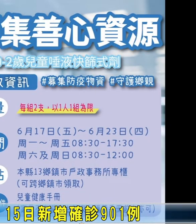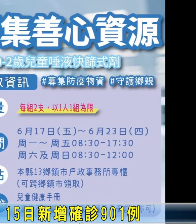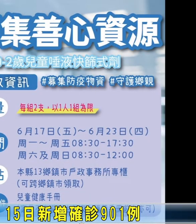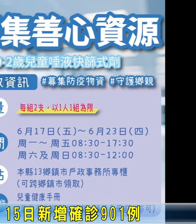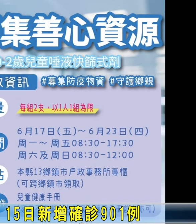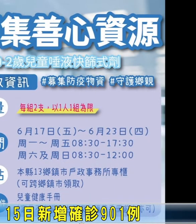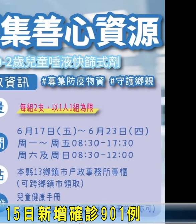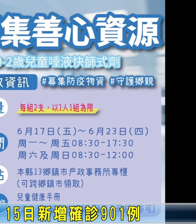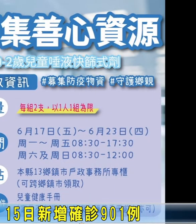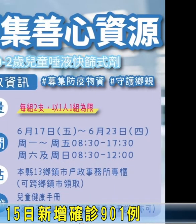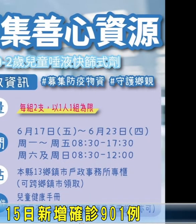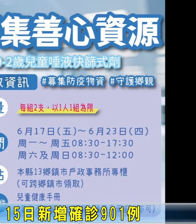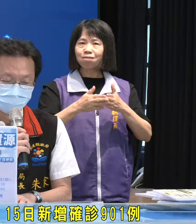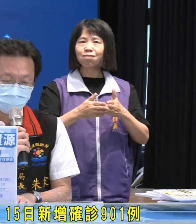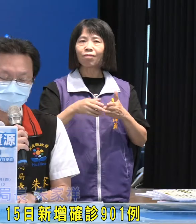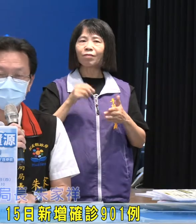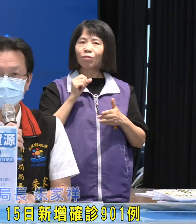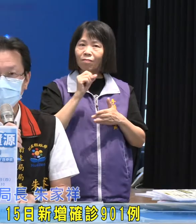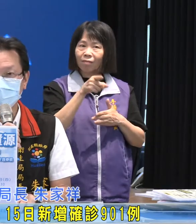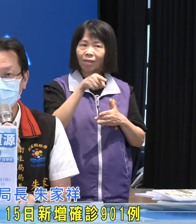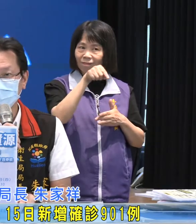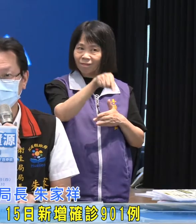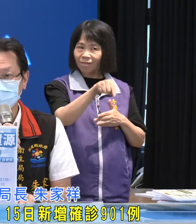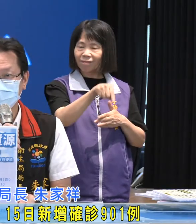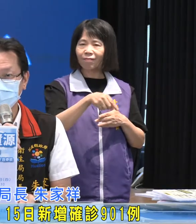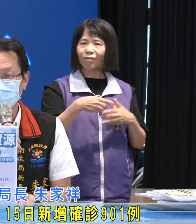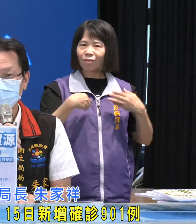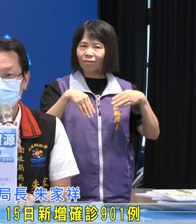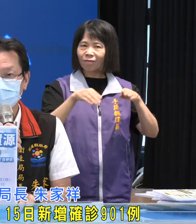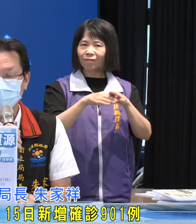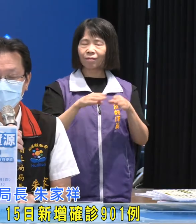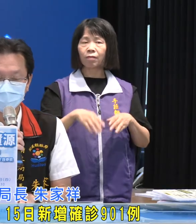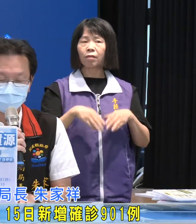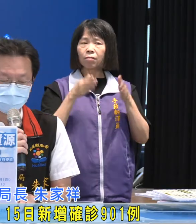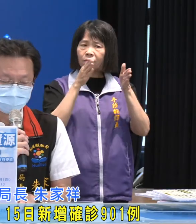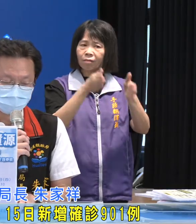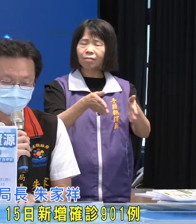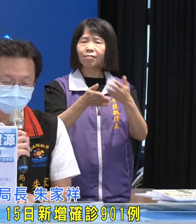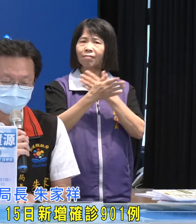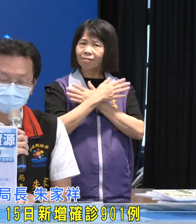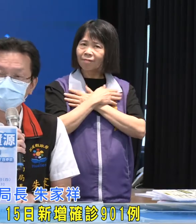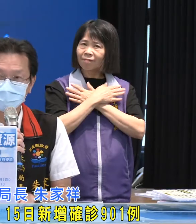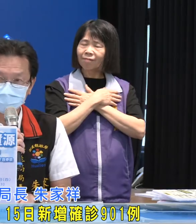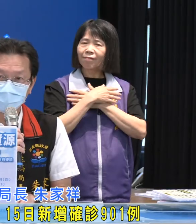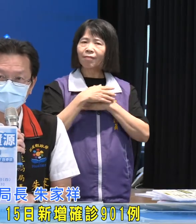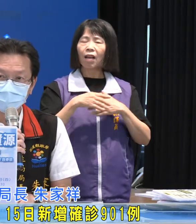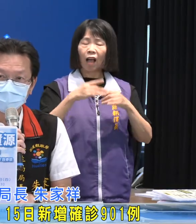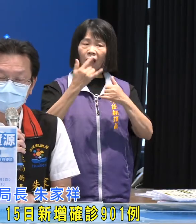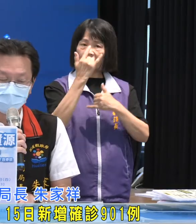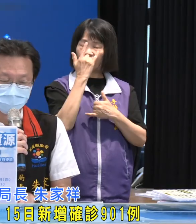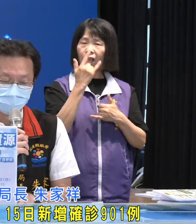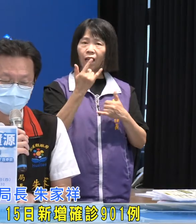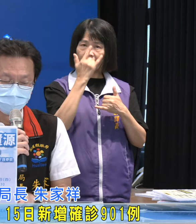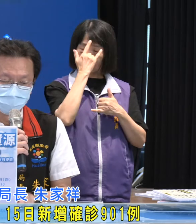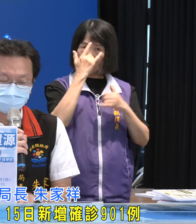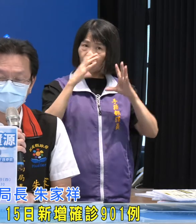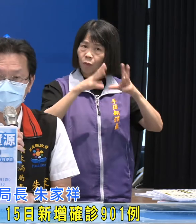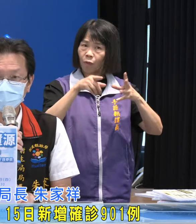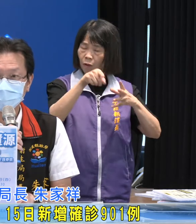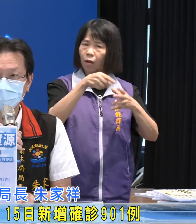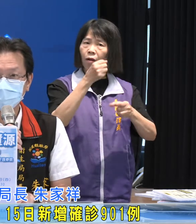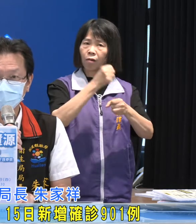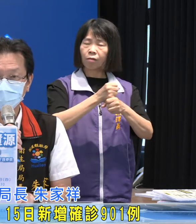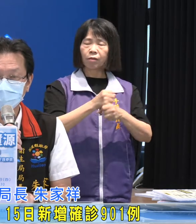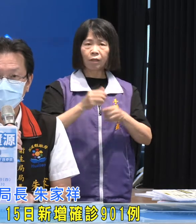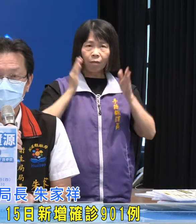的这个快筛试剂这一款是在英国设计在这个德国制造那我想在马